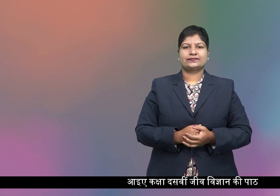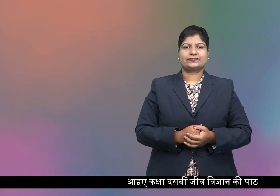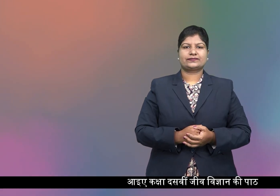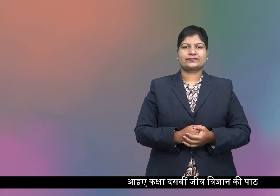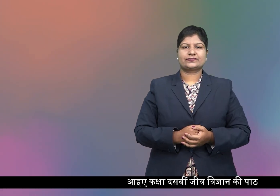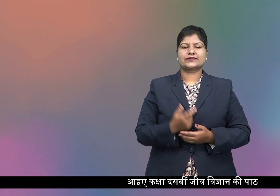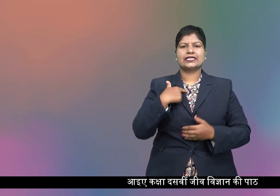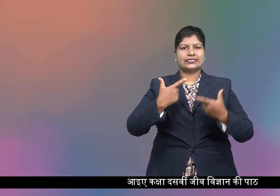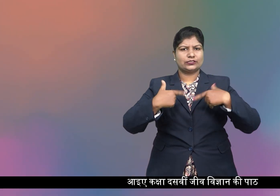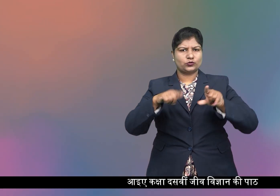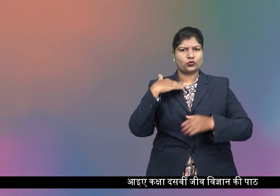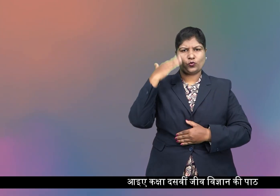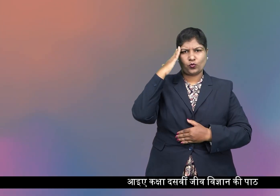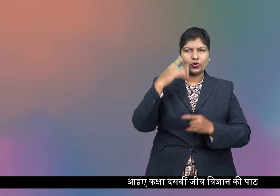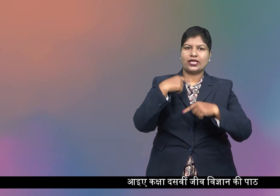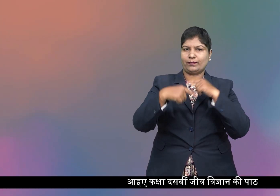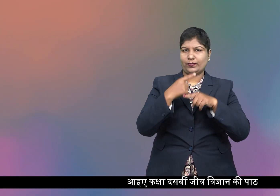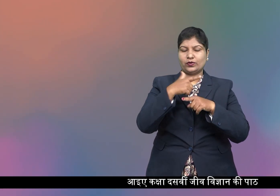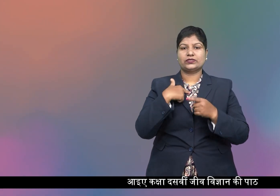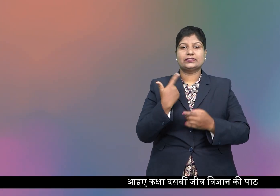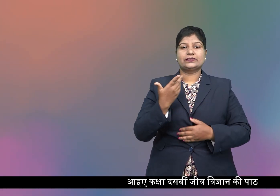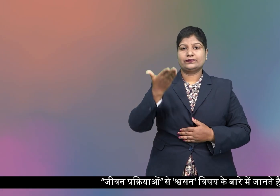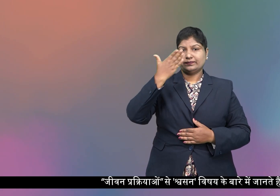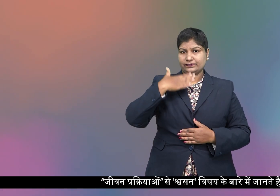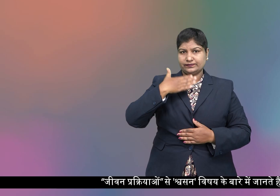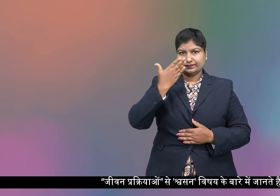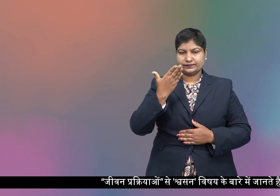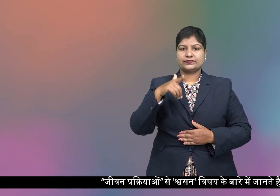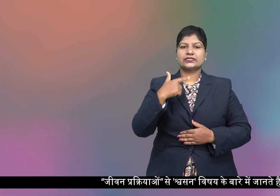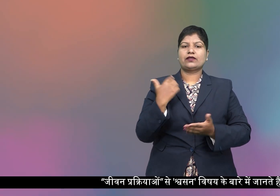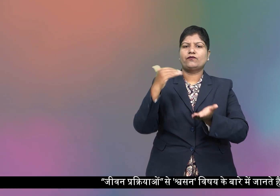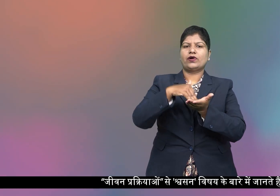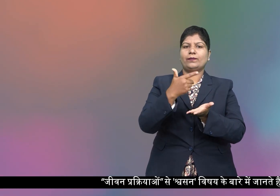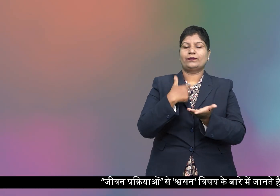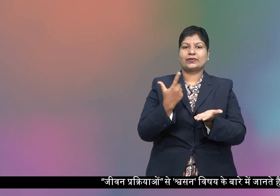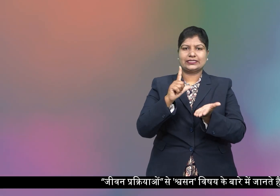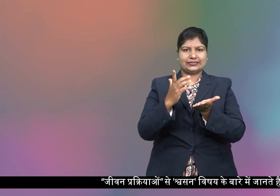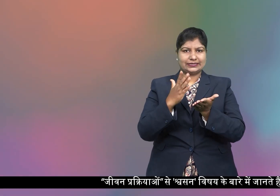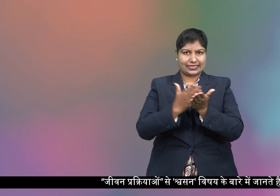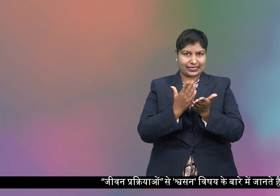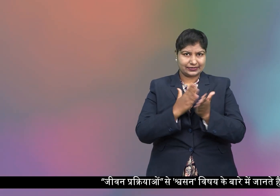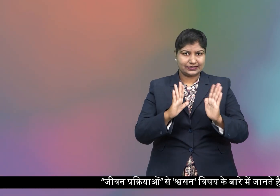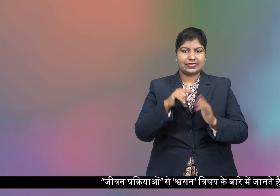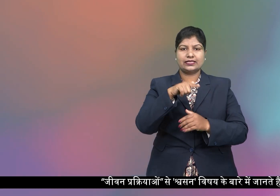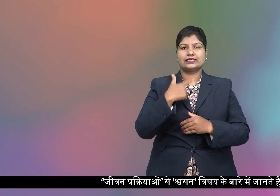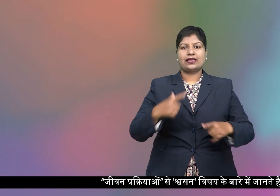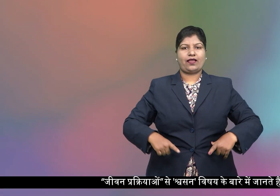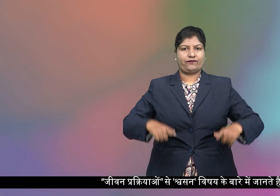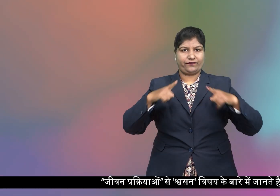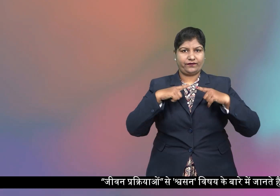आइए कक्षा 10वीं जीव विज्ञान की पाठ जीवन प्रक्रियाओं से श्वसन विषय के बारे में